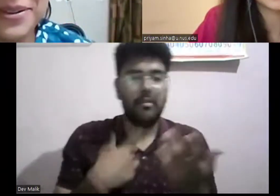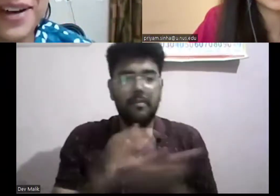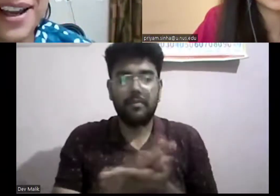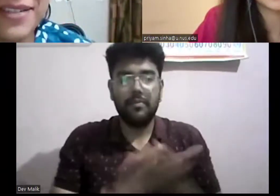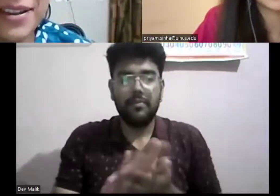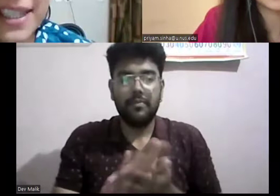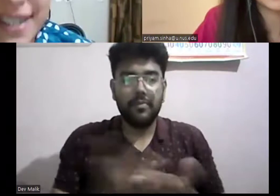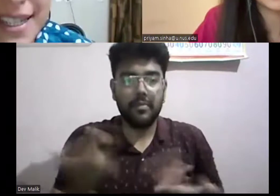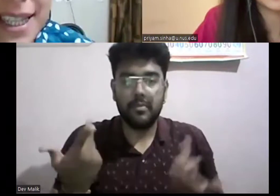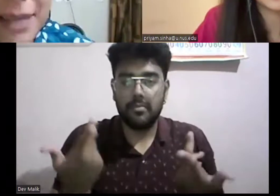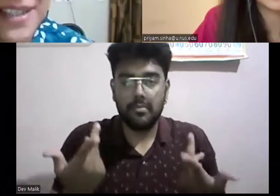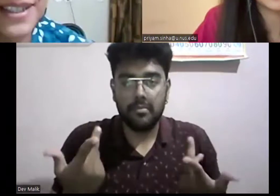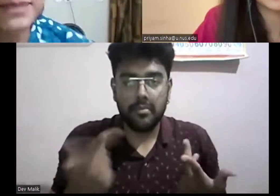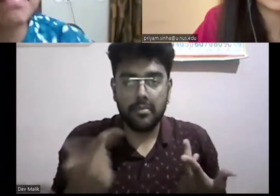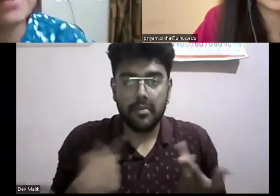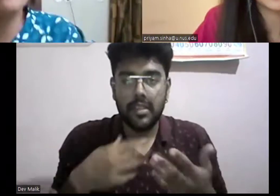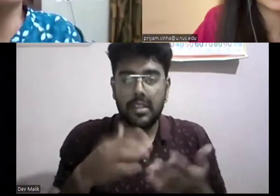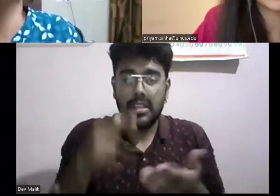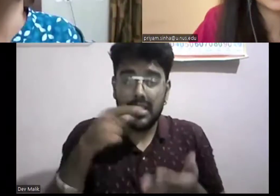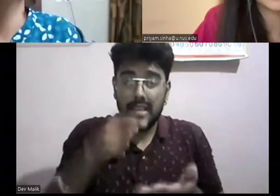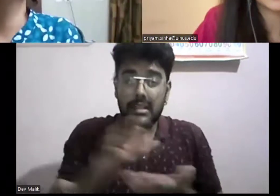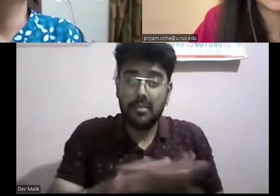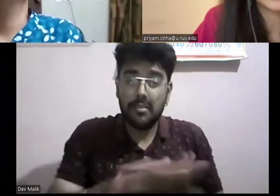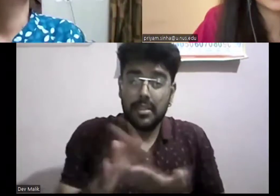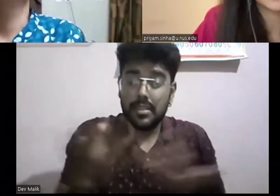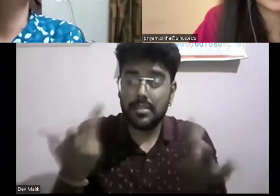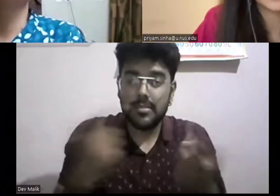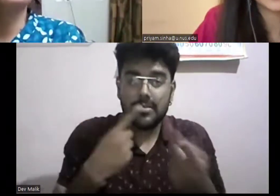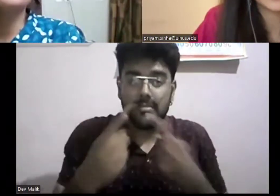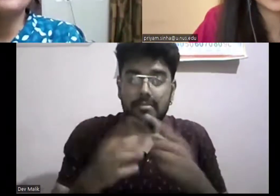even, इससे ज्यादा basics मैं आपको